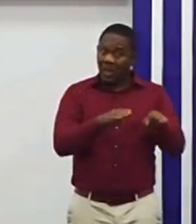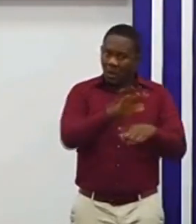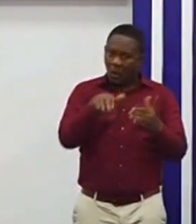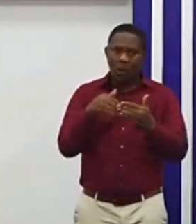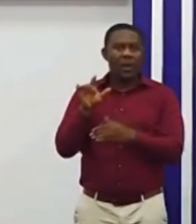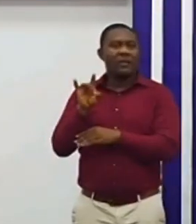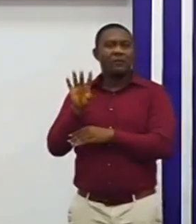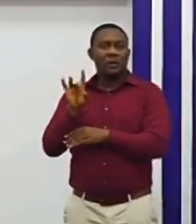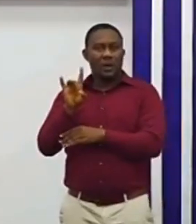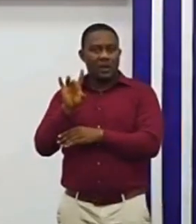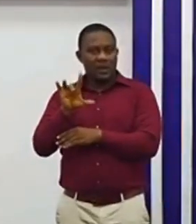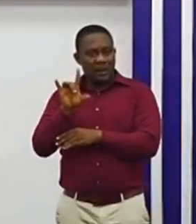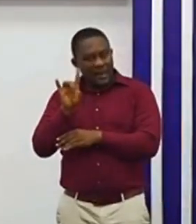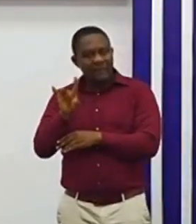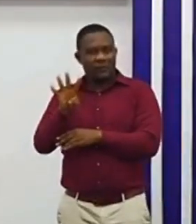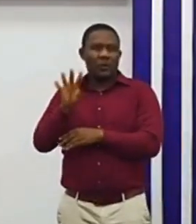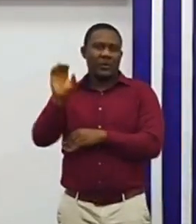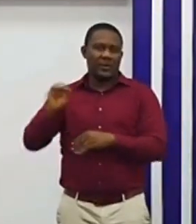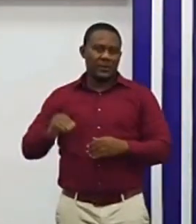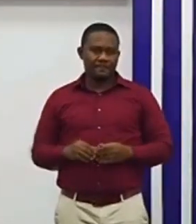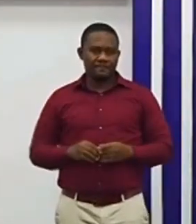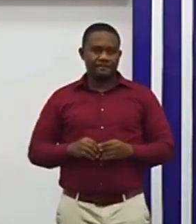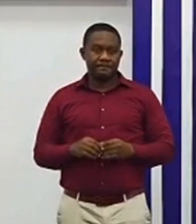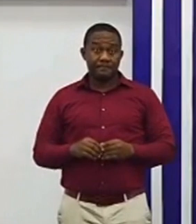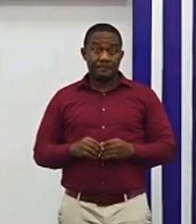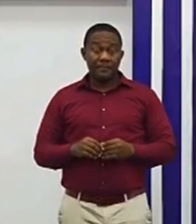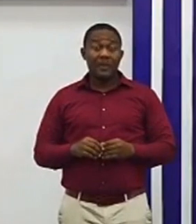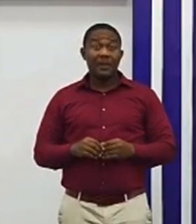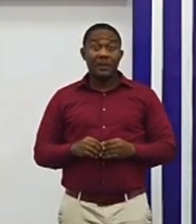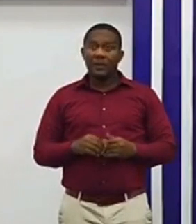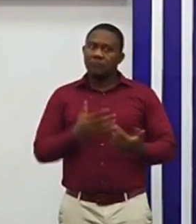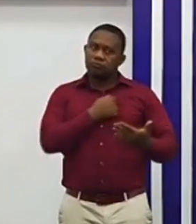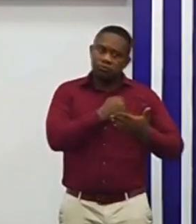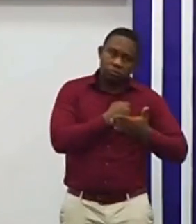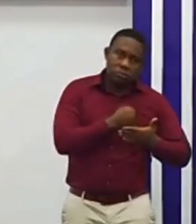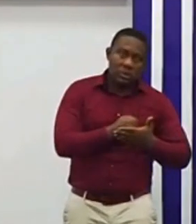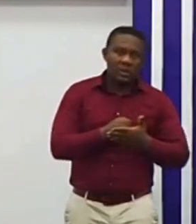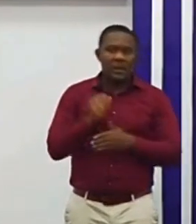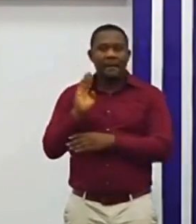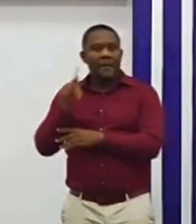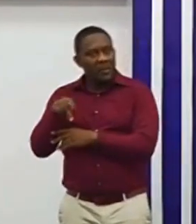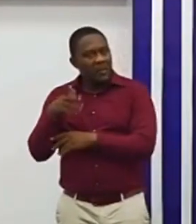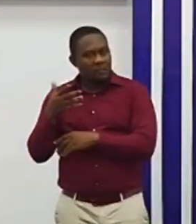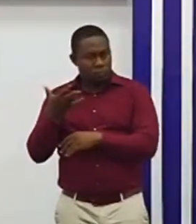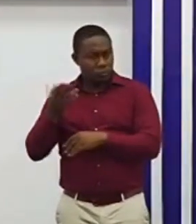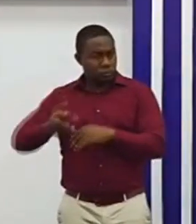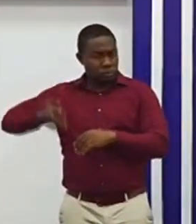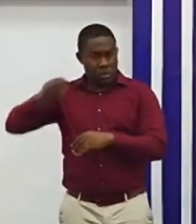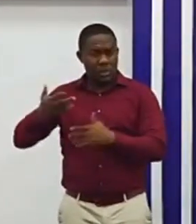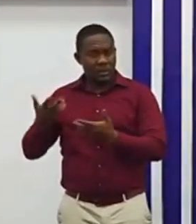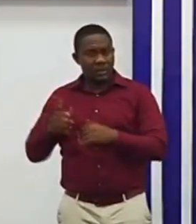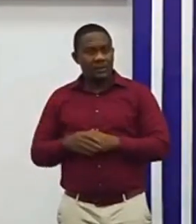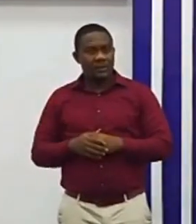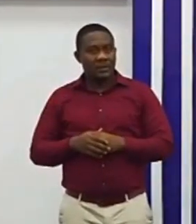ata. Apa East meŋ naŋ taa baaba bayi. Oti Region meŋ taa lezar ane